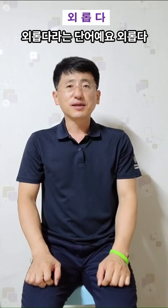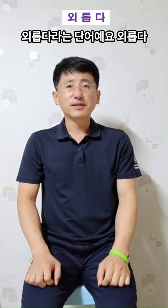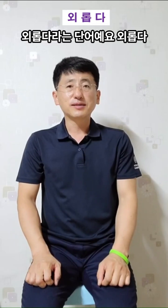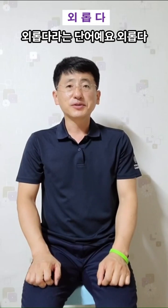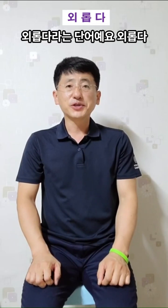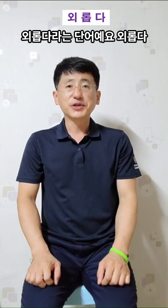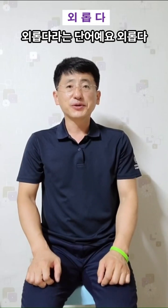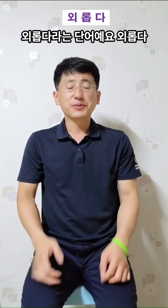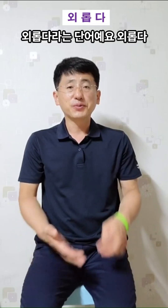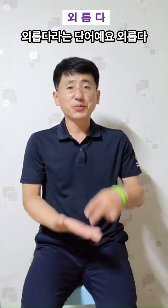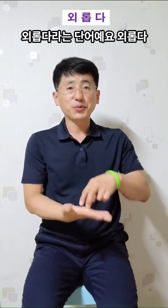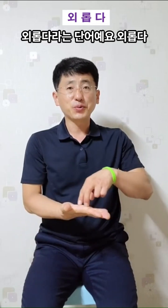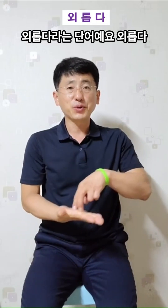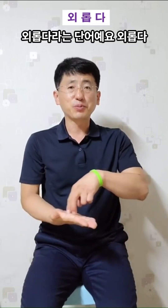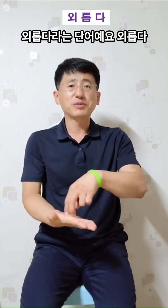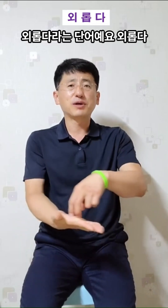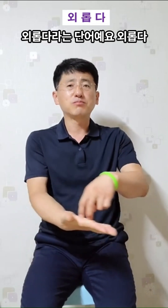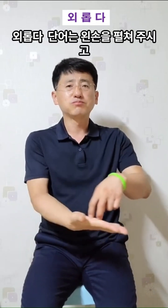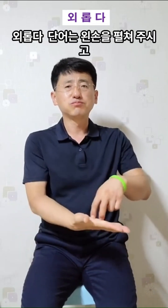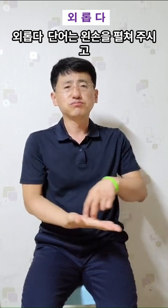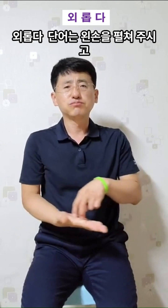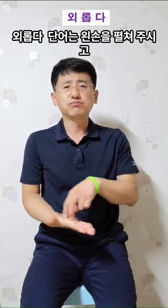외롭다라는 단어예요. 외롭다.